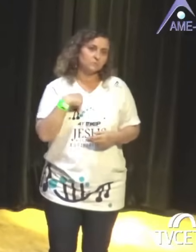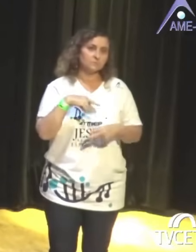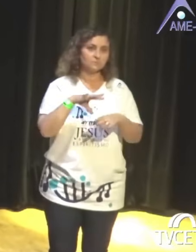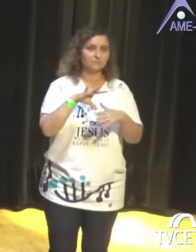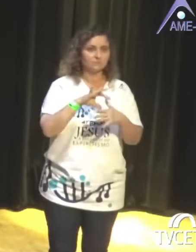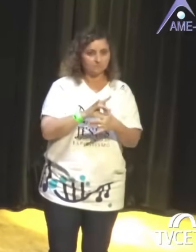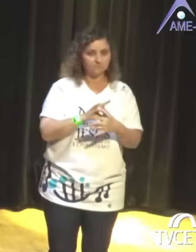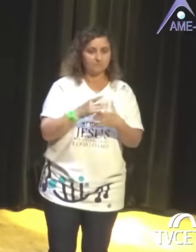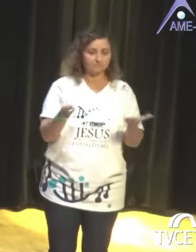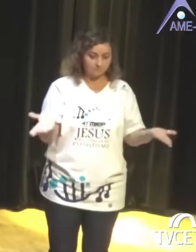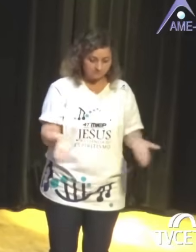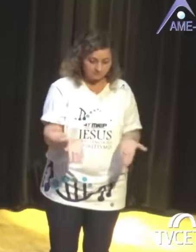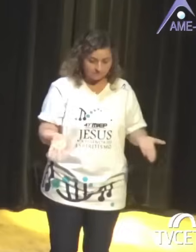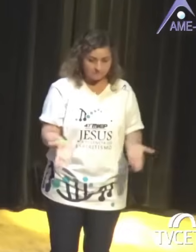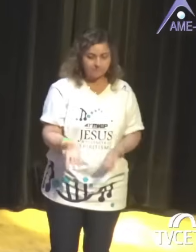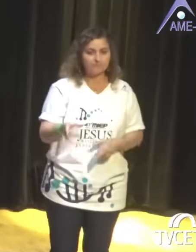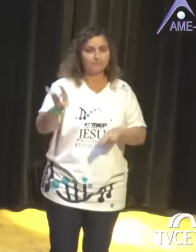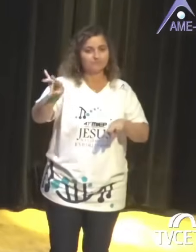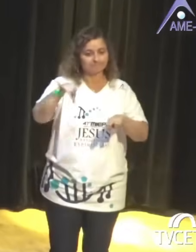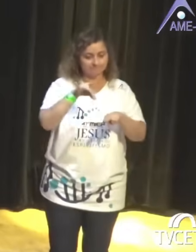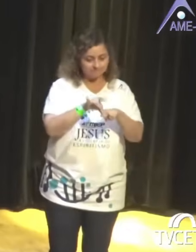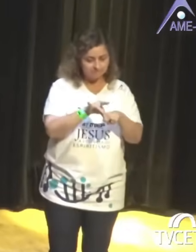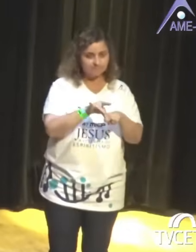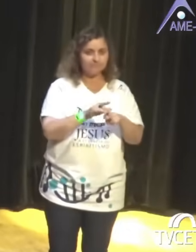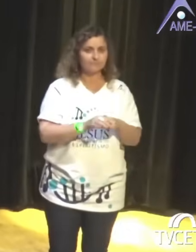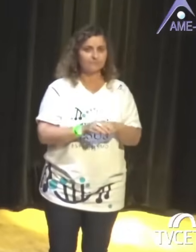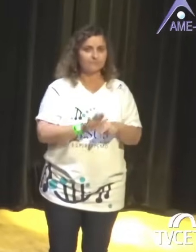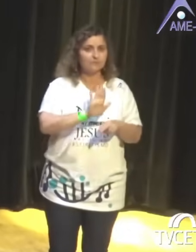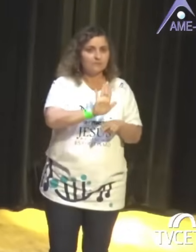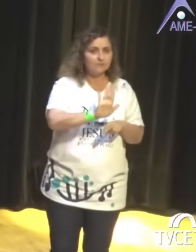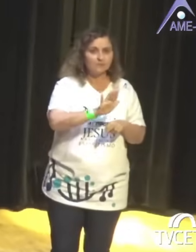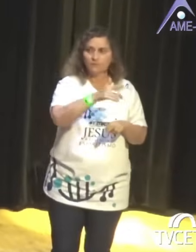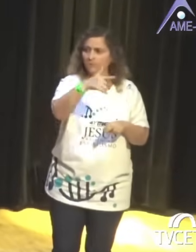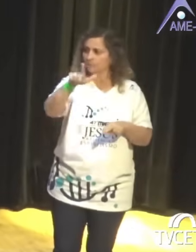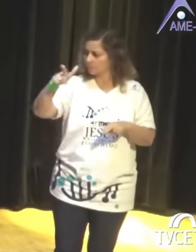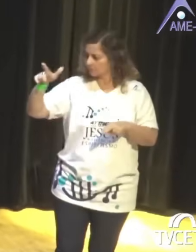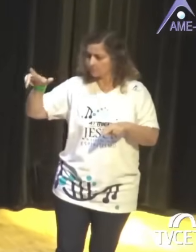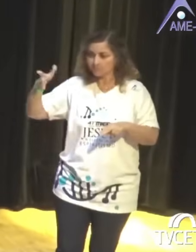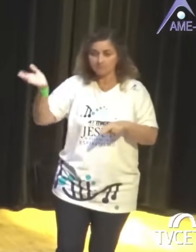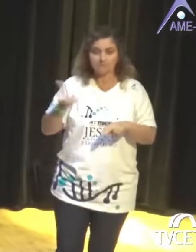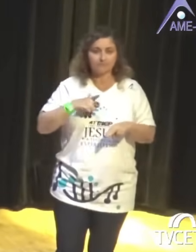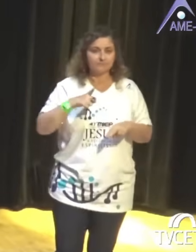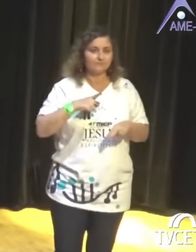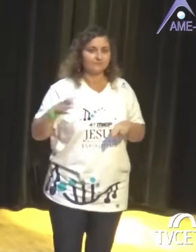nós o que causa um certo desconforto nos desencarnados aqui